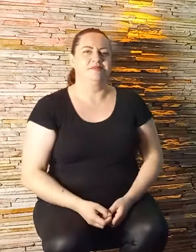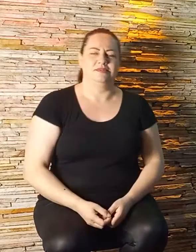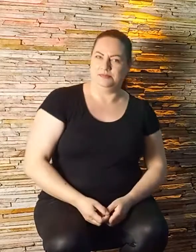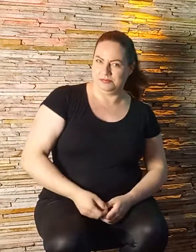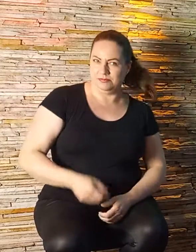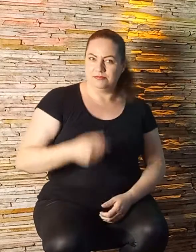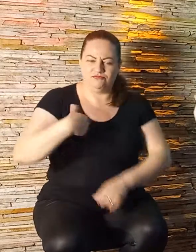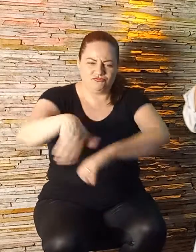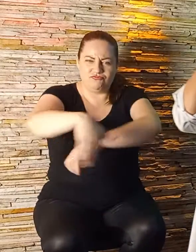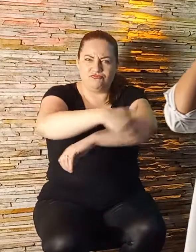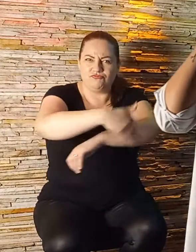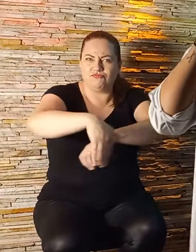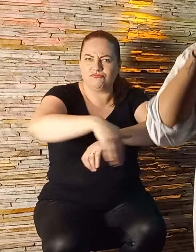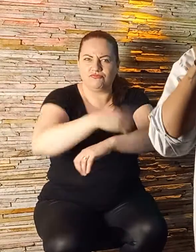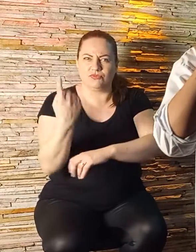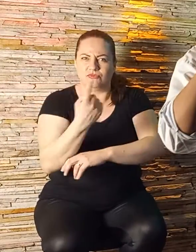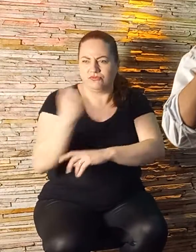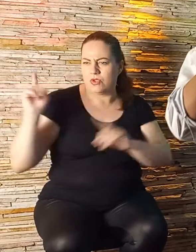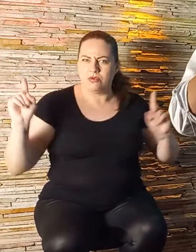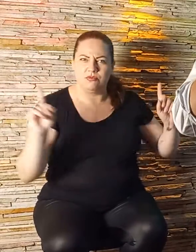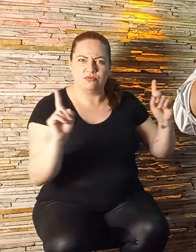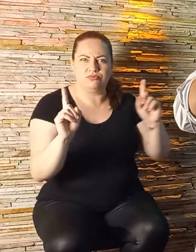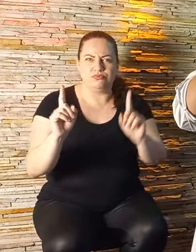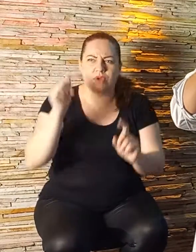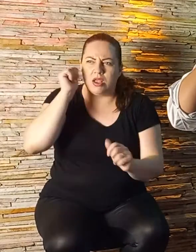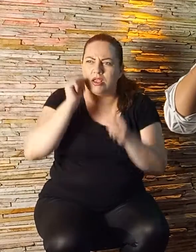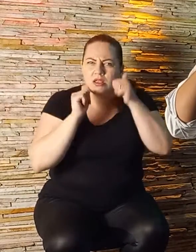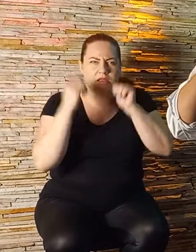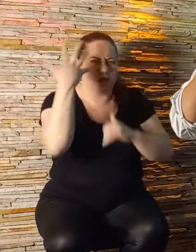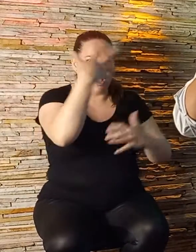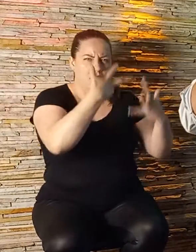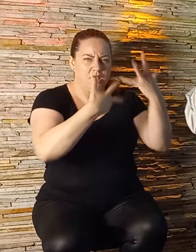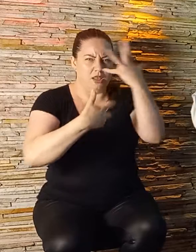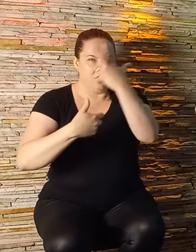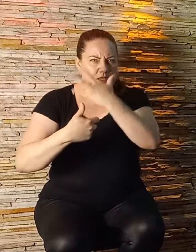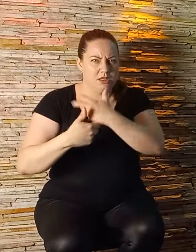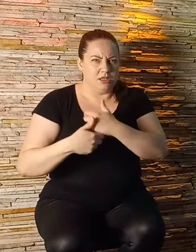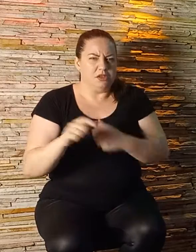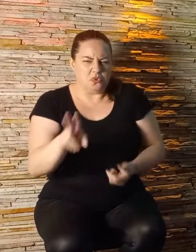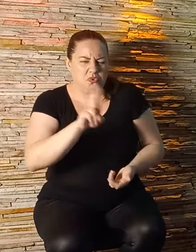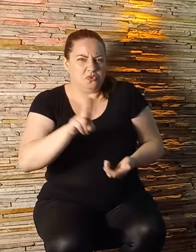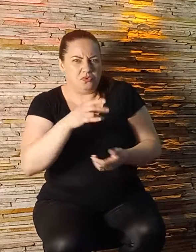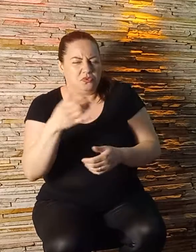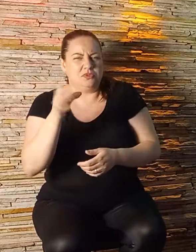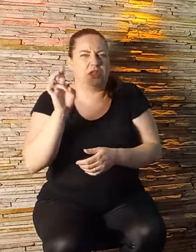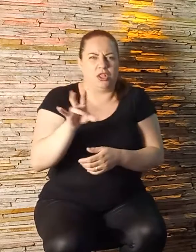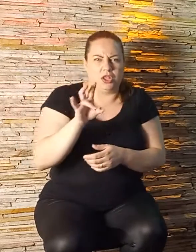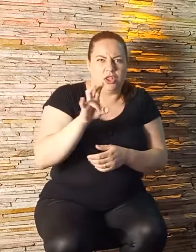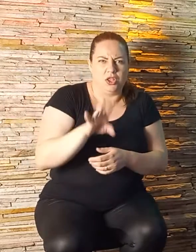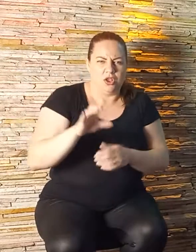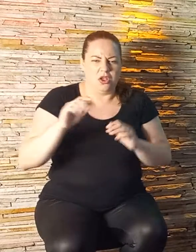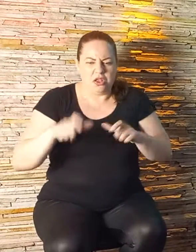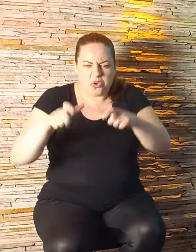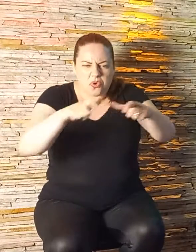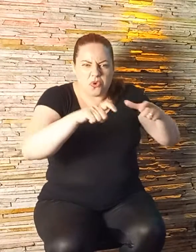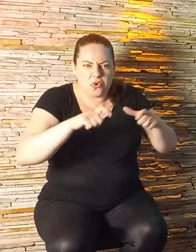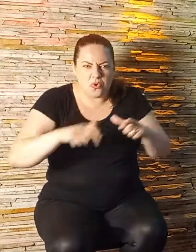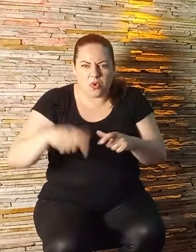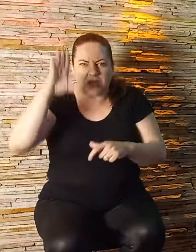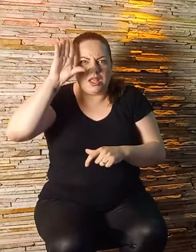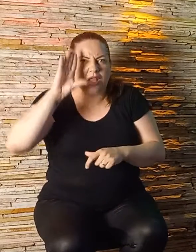eu vi nas ruas de bala só pede gala garotas de belas garotas um dia 77 gramas com grana criar de quando valor eu preciso